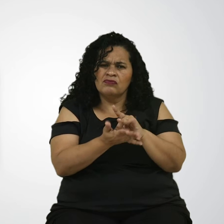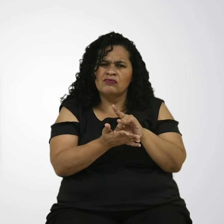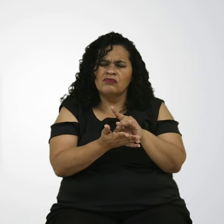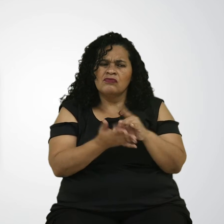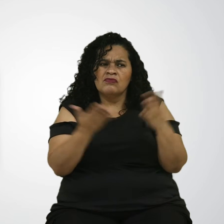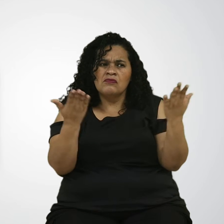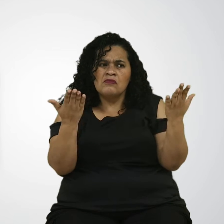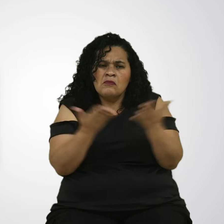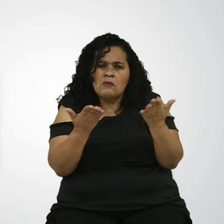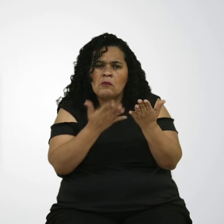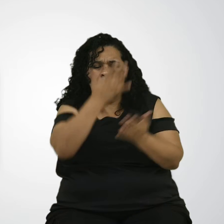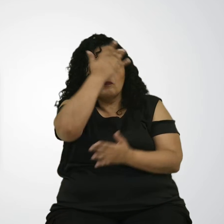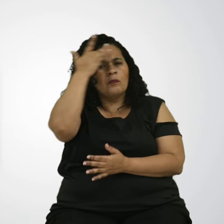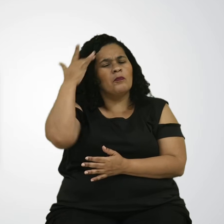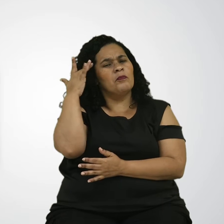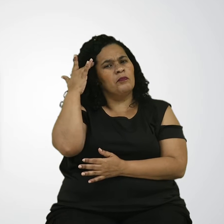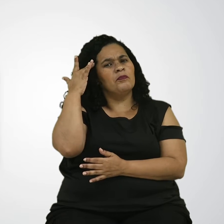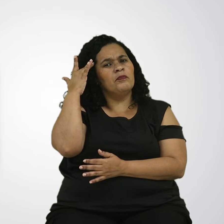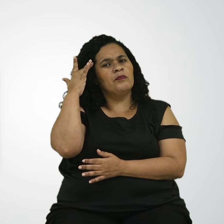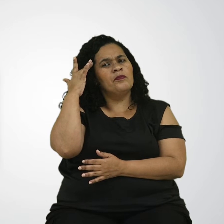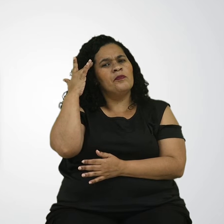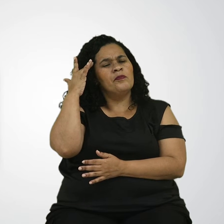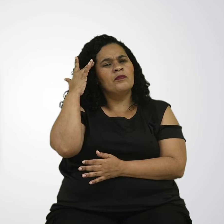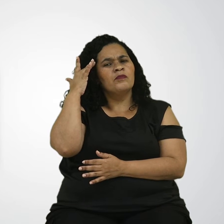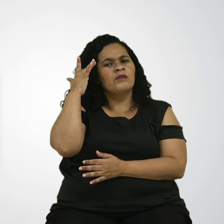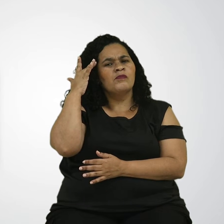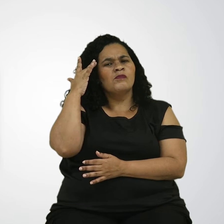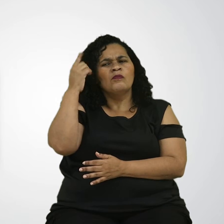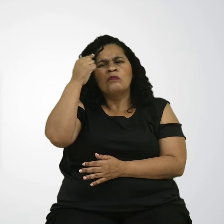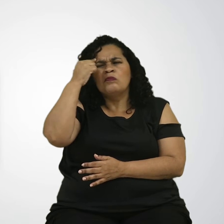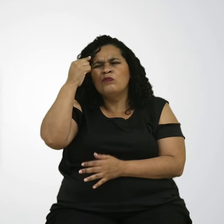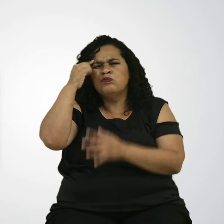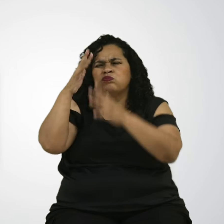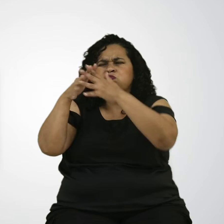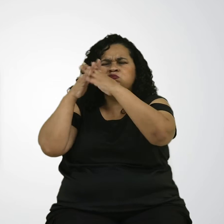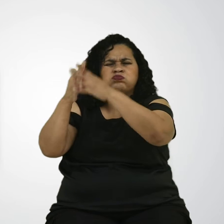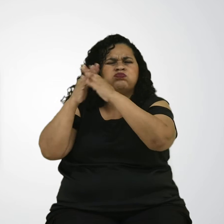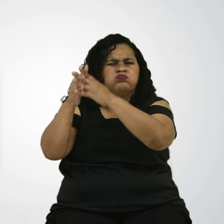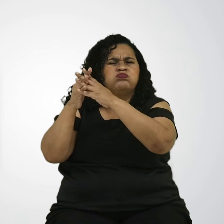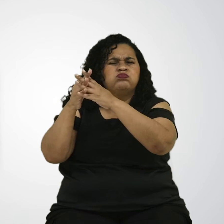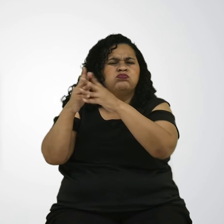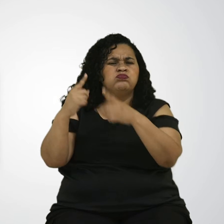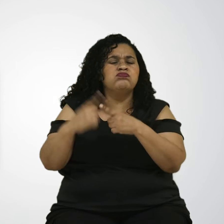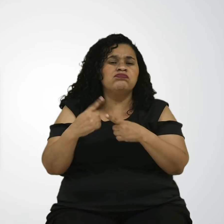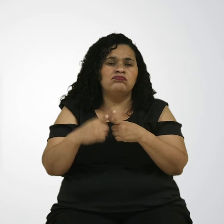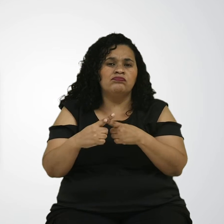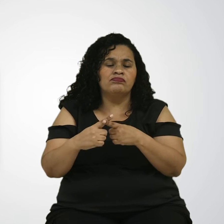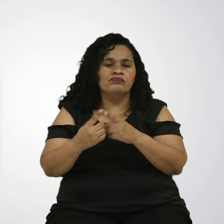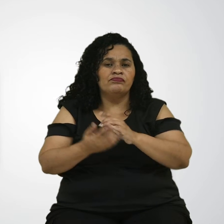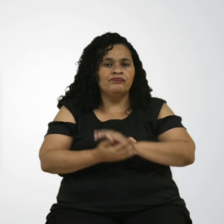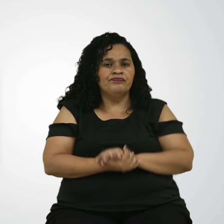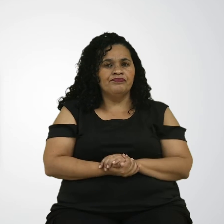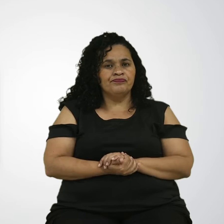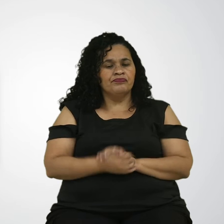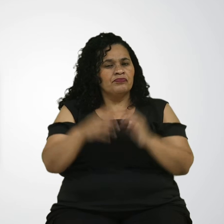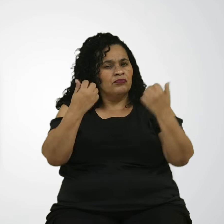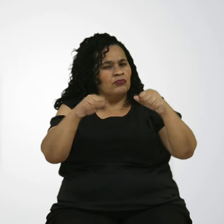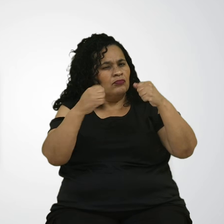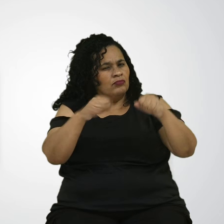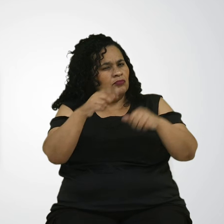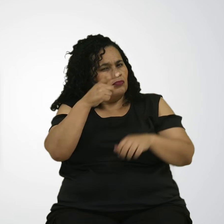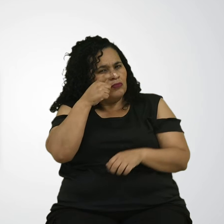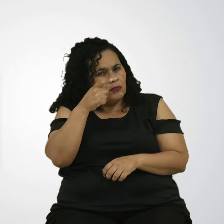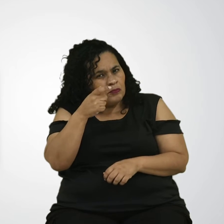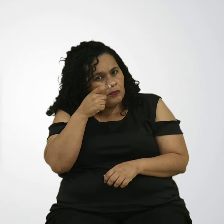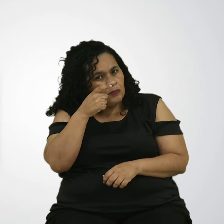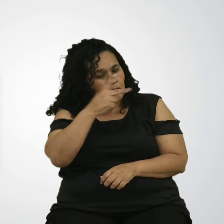texto para causar dificuldades, né? A primeira coisa que a gente precisa observar é que Paulo não